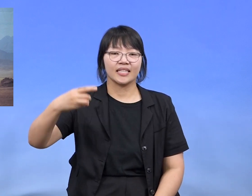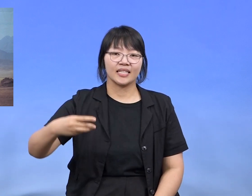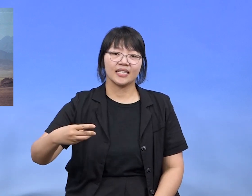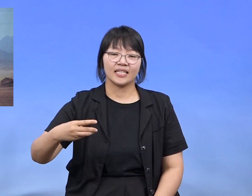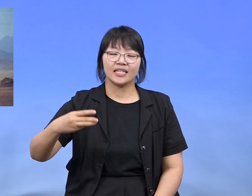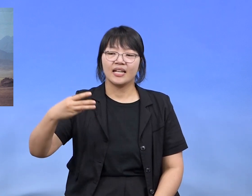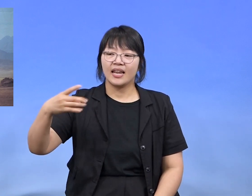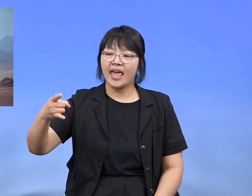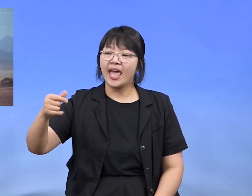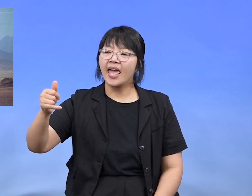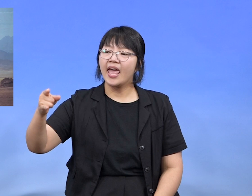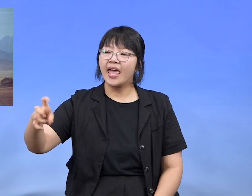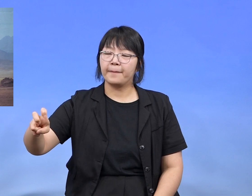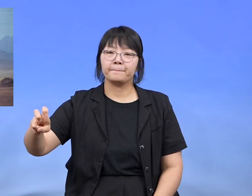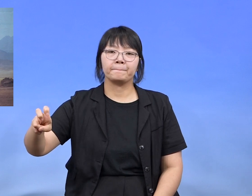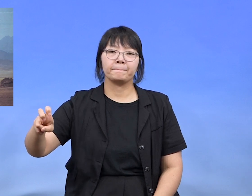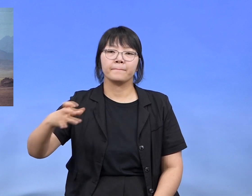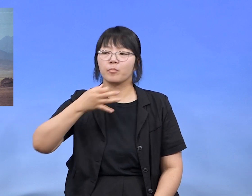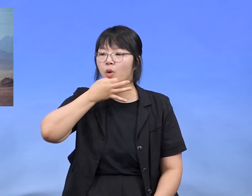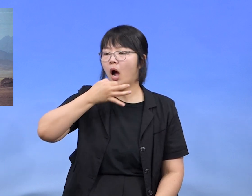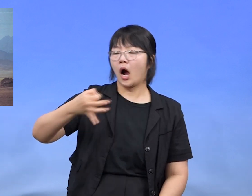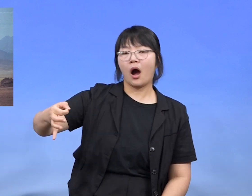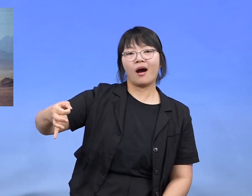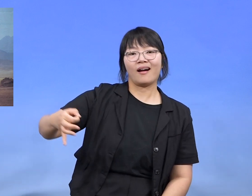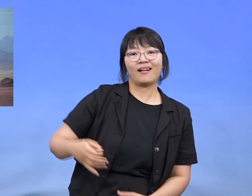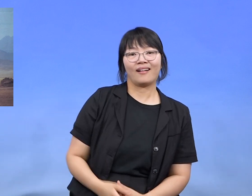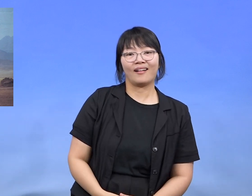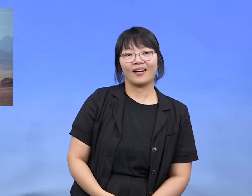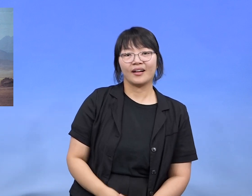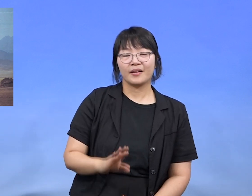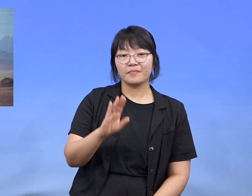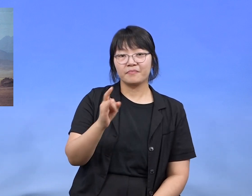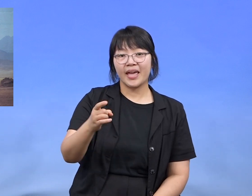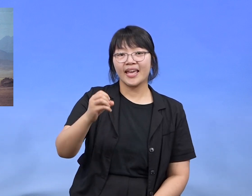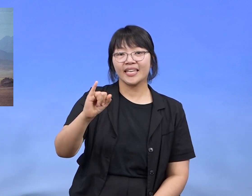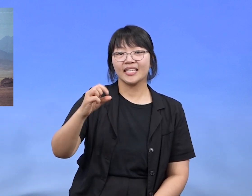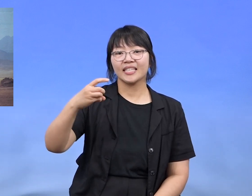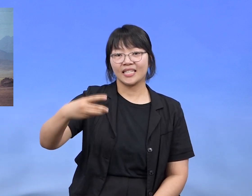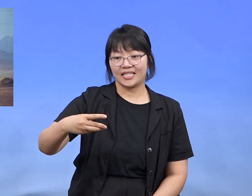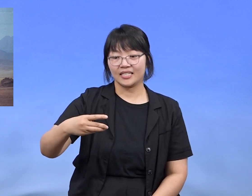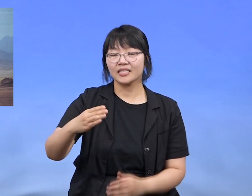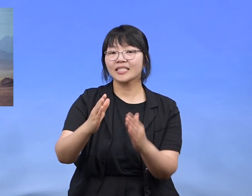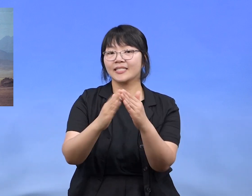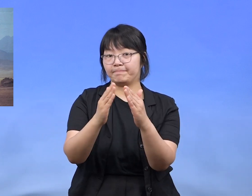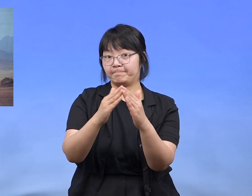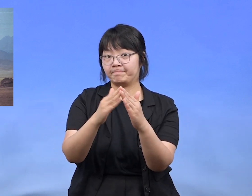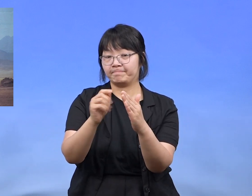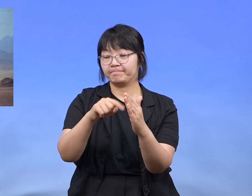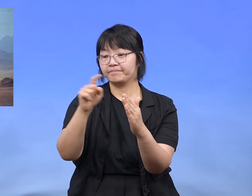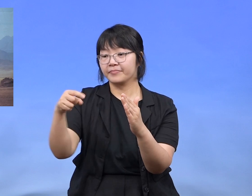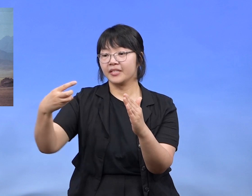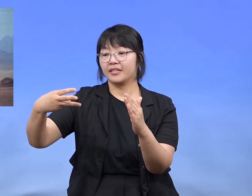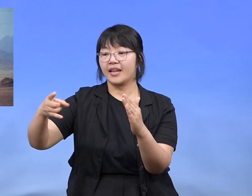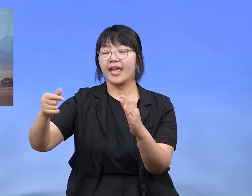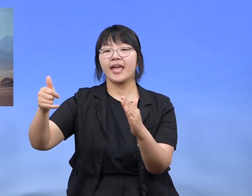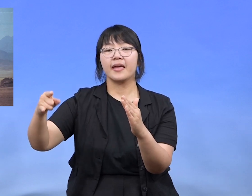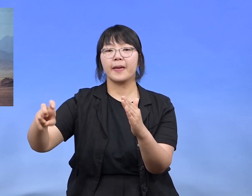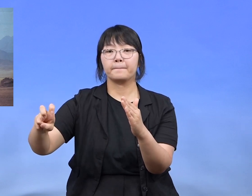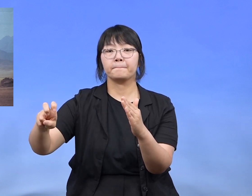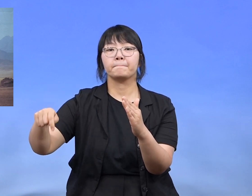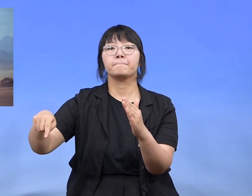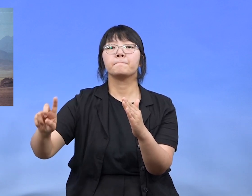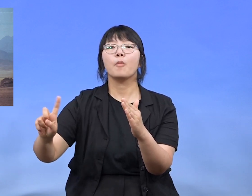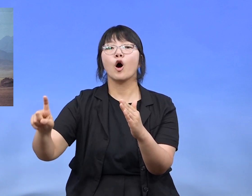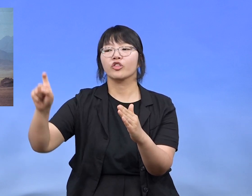베이트레헴, 그게 베들레헴이에요. 베이트레헴. 근데 베이트라는 말은 하우스란 뜻입니다. 하우스, 집이란 뜻이고